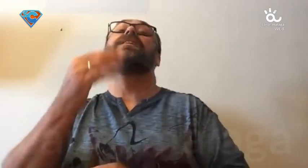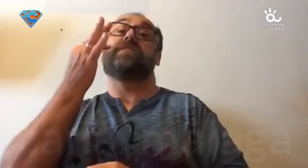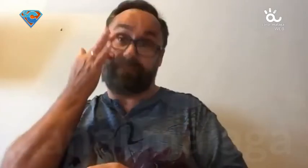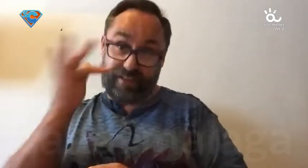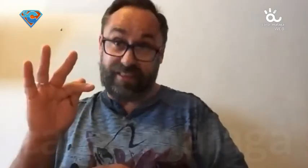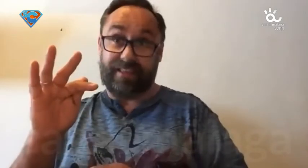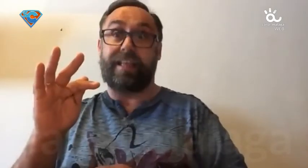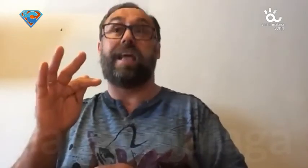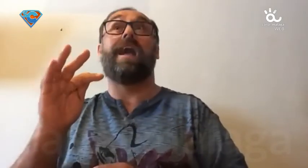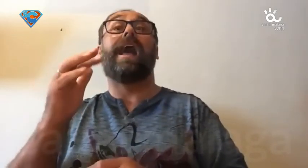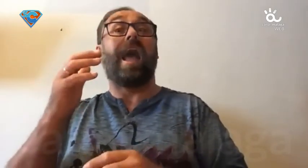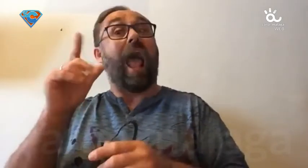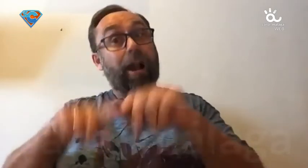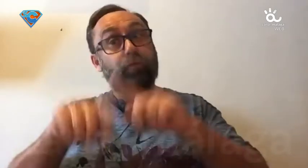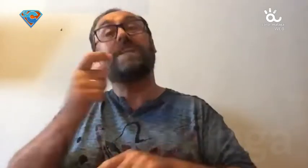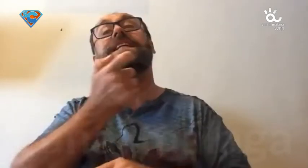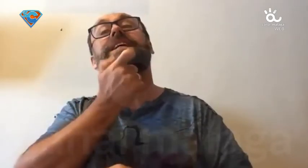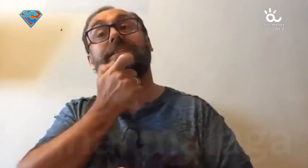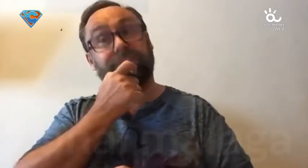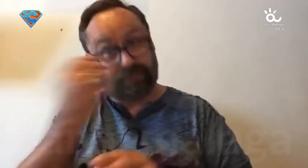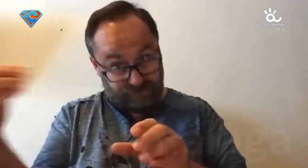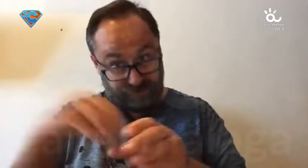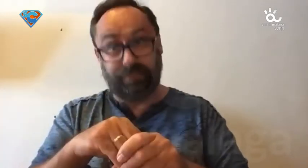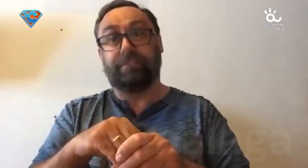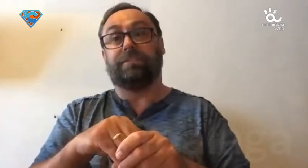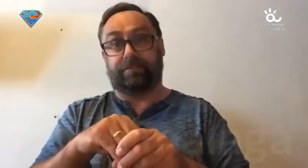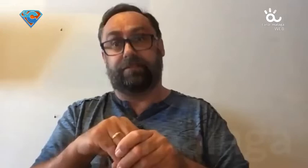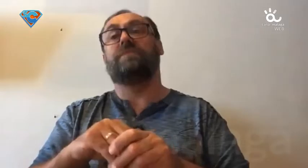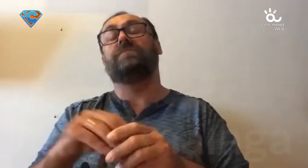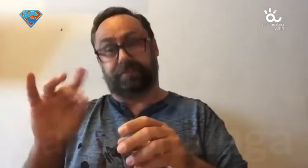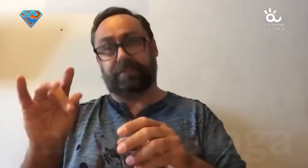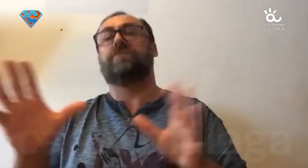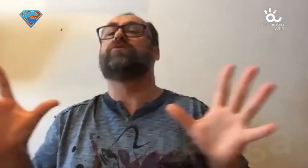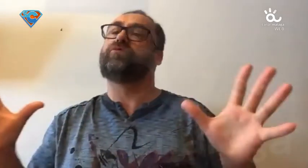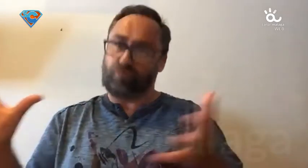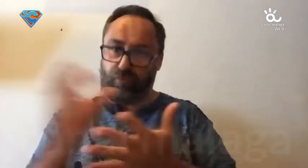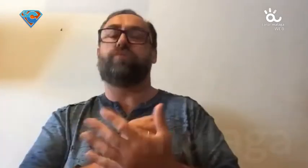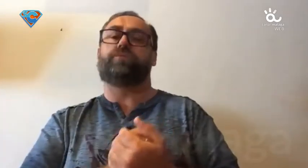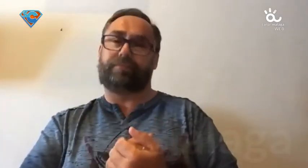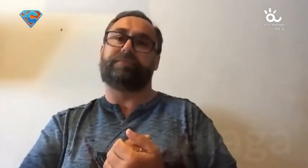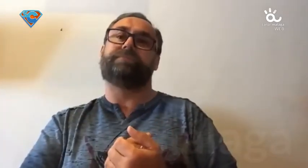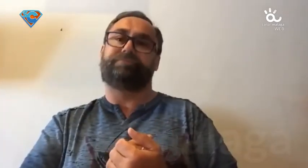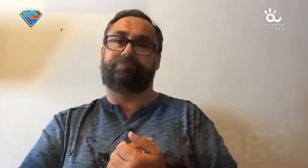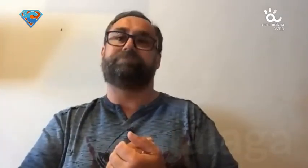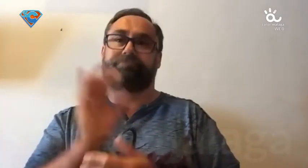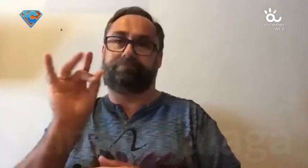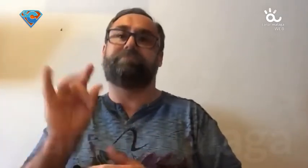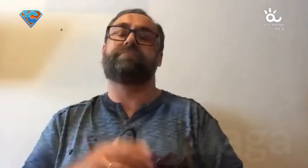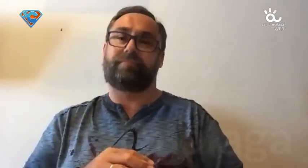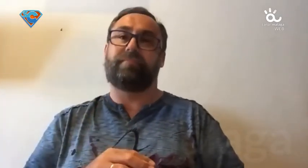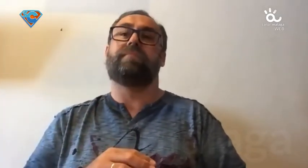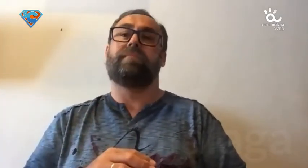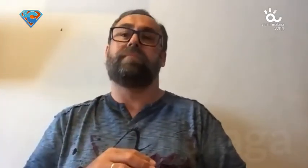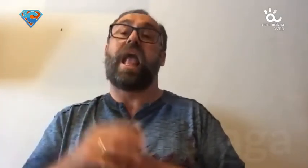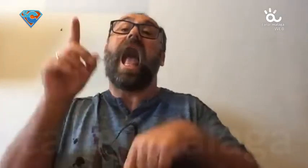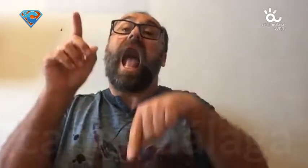naturaleza, sociales, francés y algunas veces también inglés. Todo eso lo